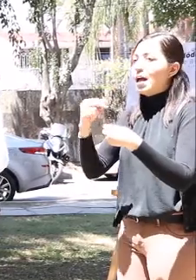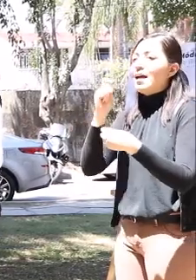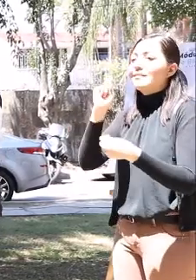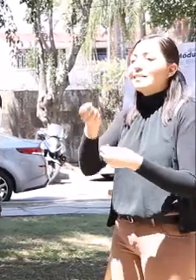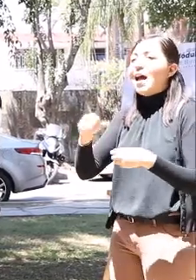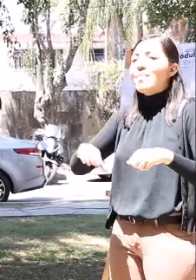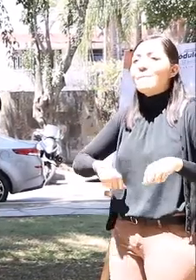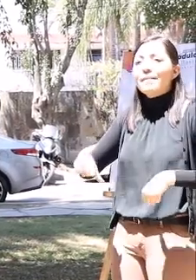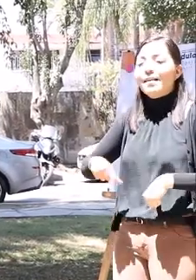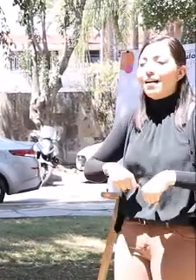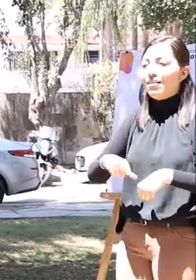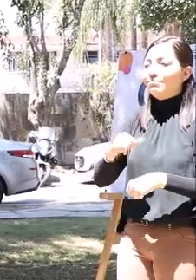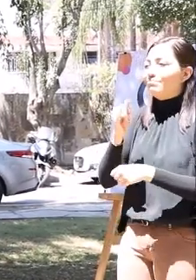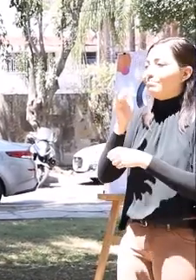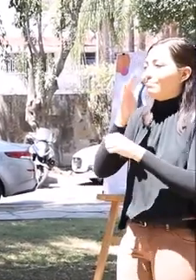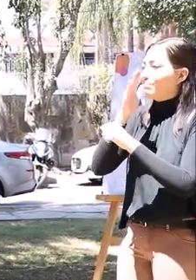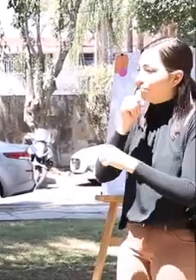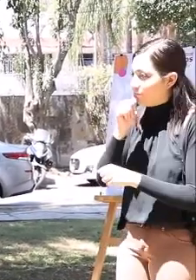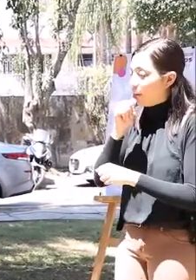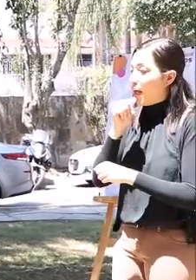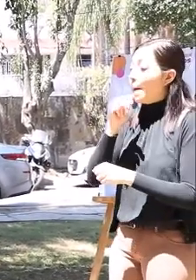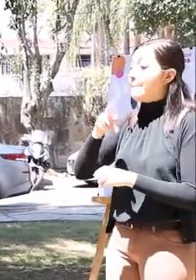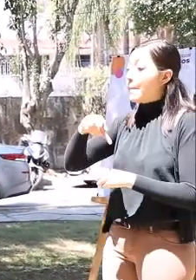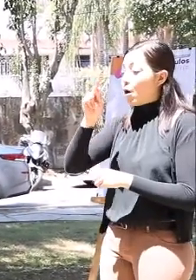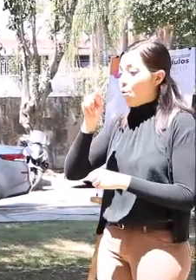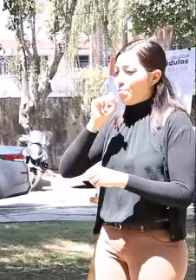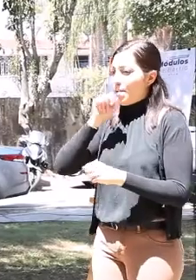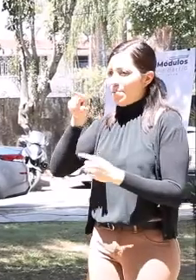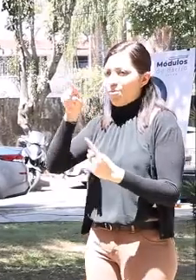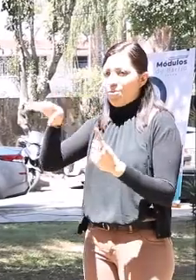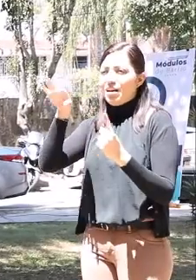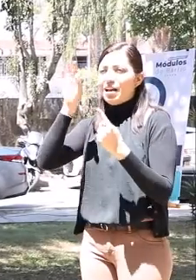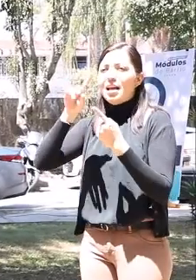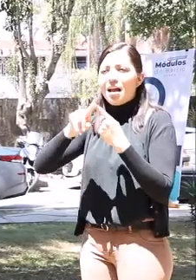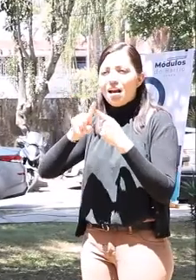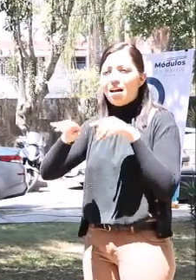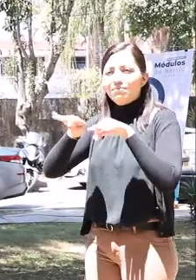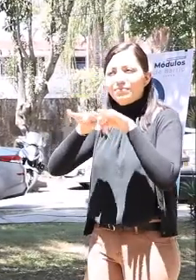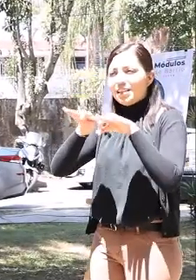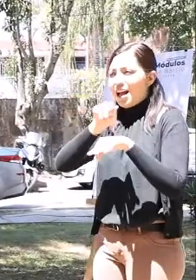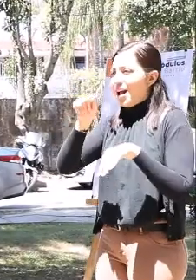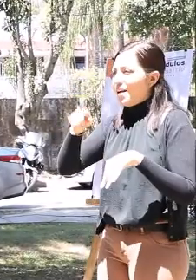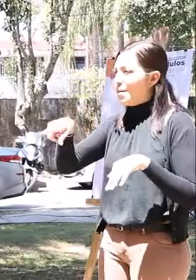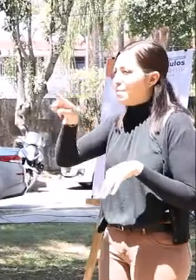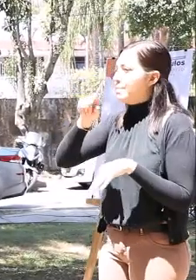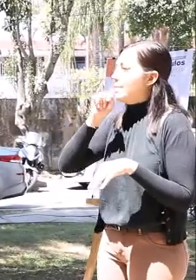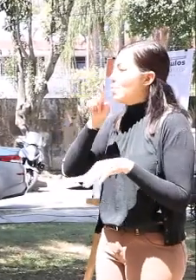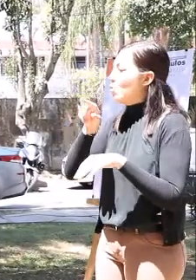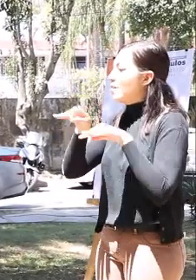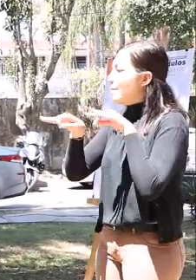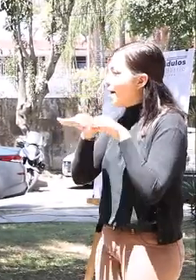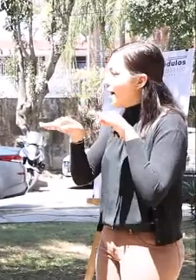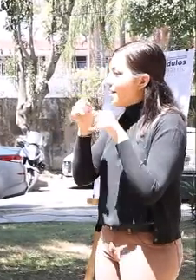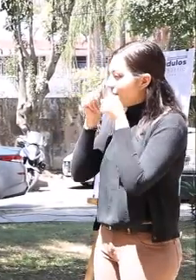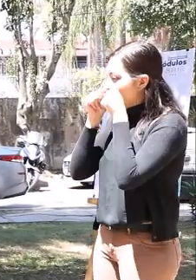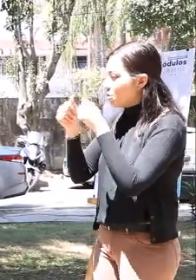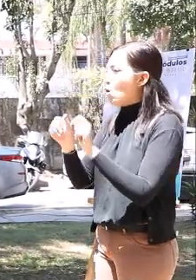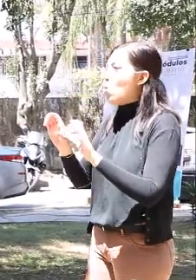presenciales. Aquí también rescato el trabajo, por supuesto, de los gestores de paz que han estado construyendo comunidad, haciendo